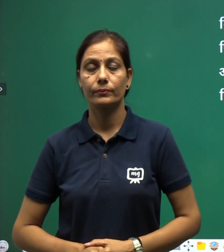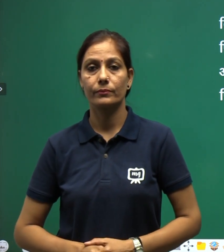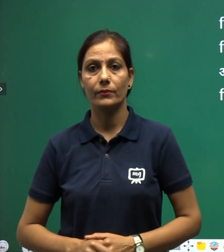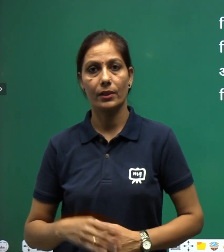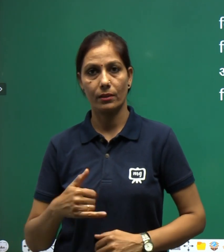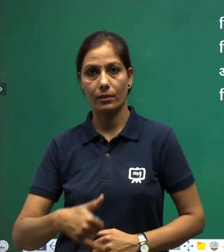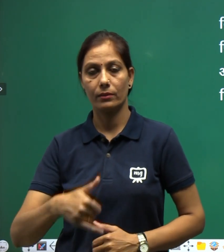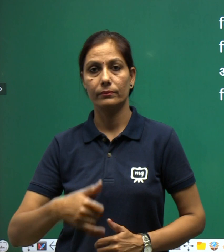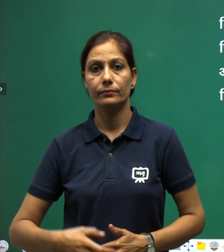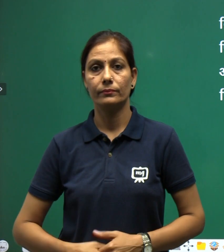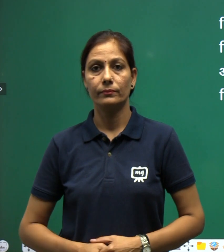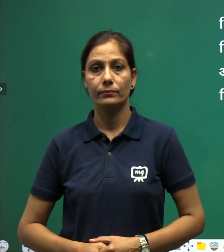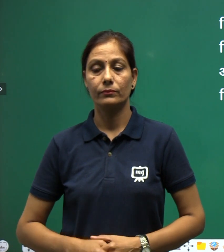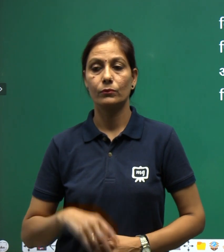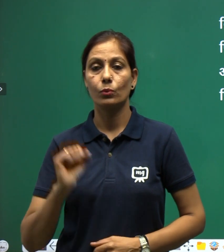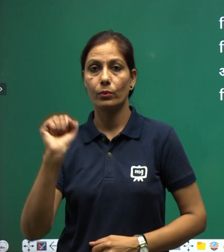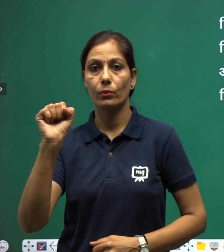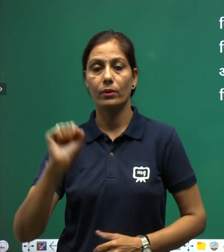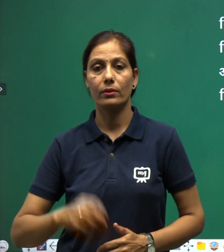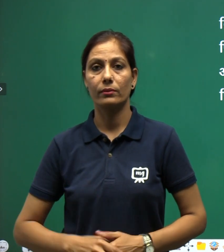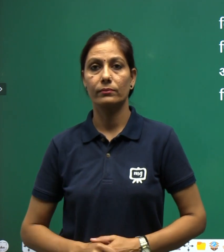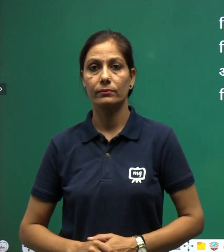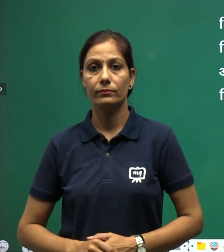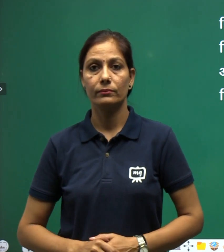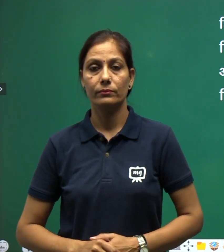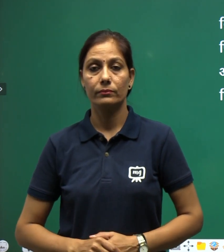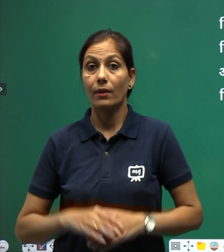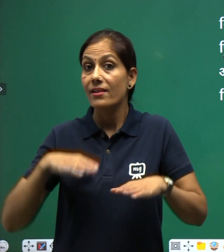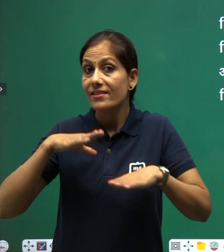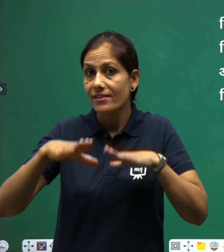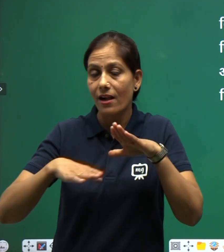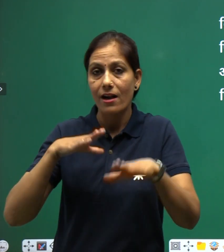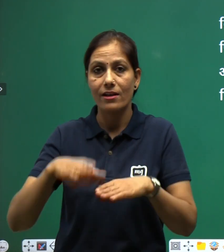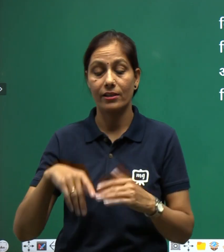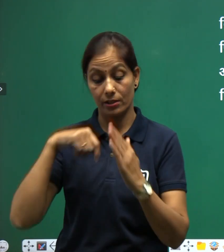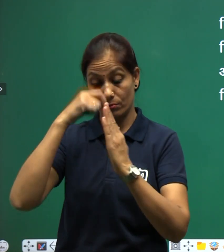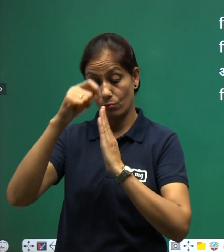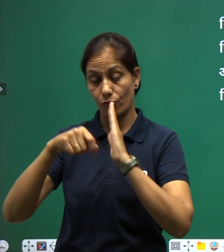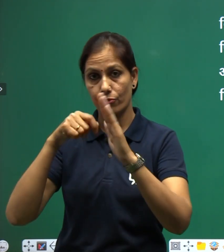किया। उन्होंने चार्ली की फिल्मों से